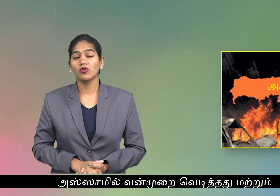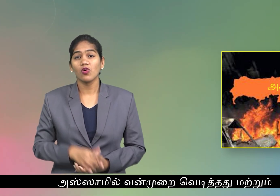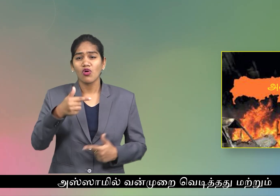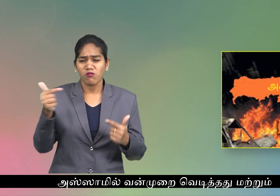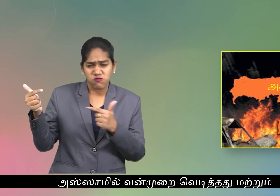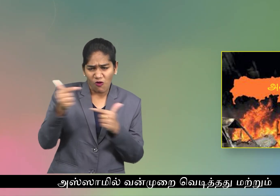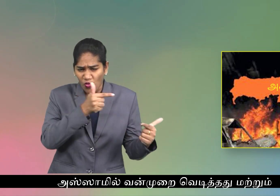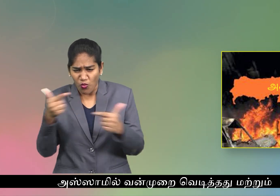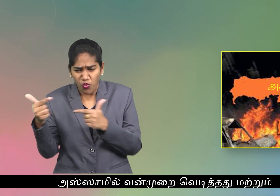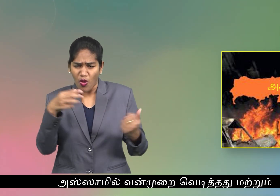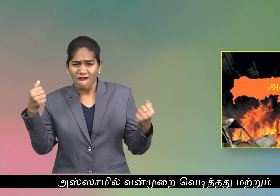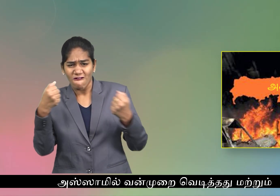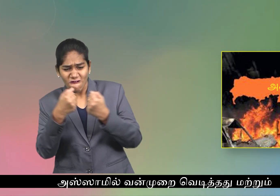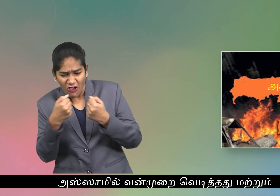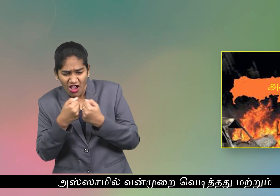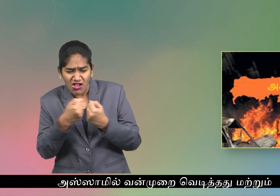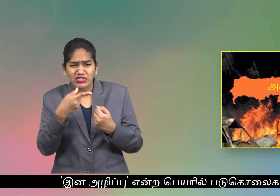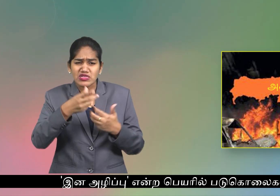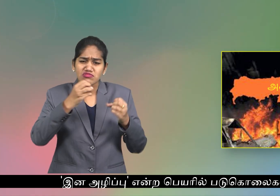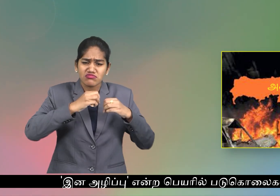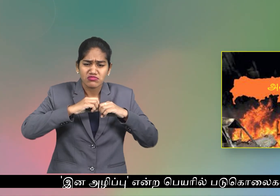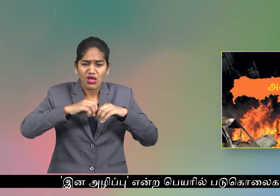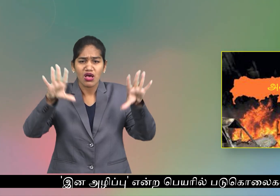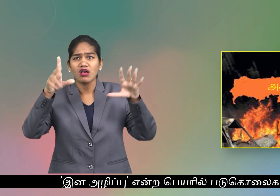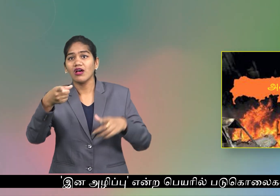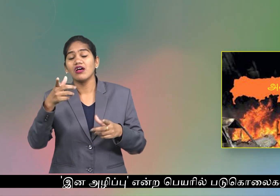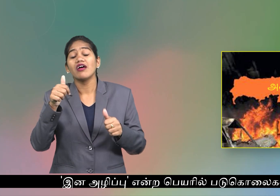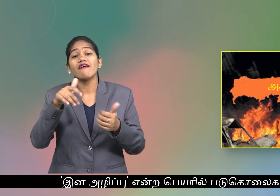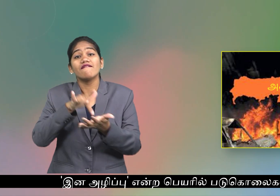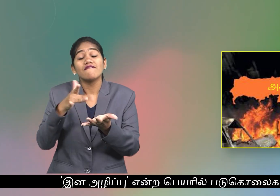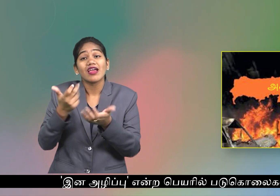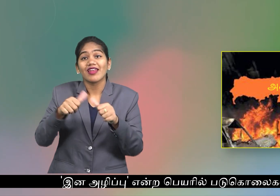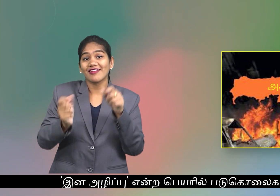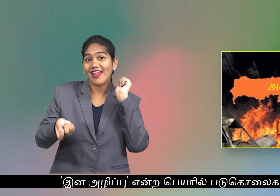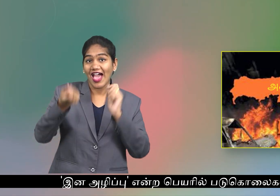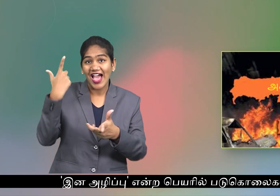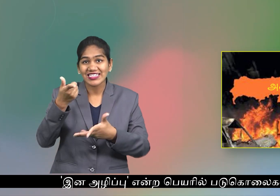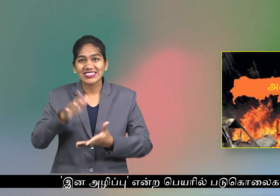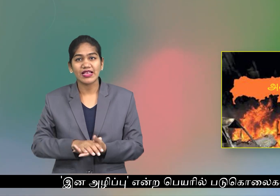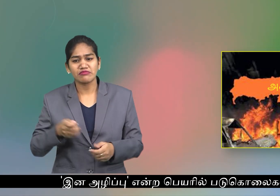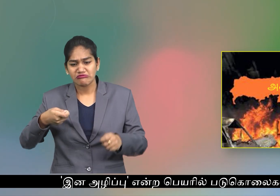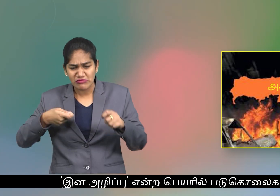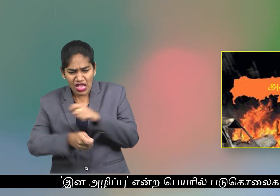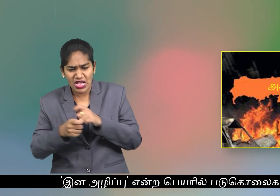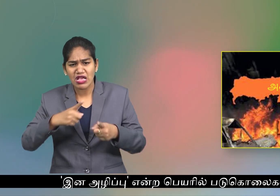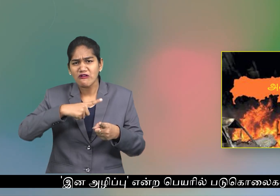அசாமில் வன்முறை வெடித்தது மற்றும் இன அழிப்பு என்ற பெயரில் படுகொலைகள் நடந்தன.